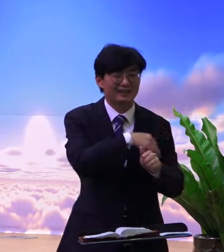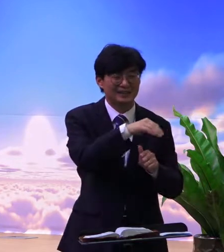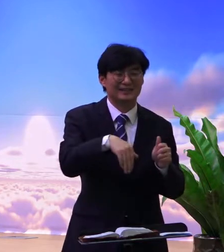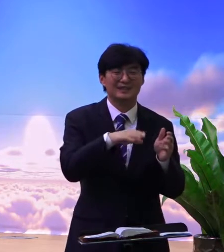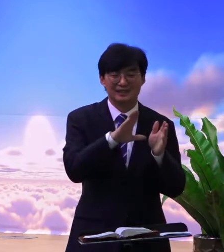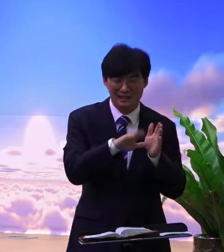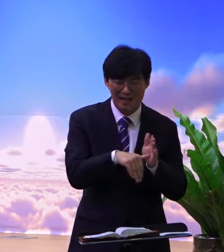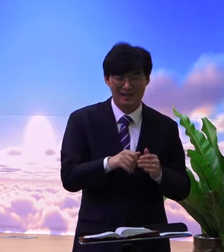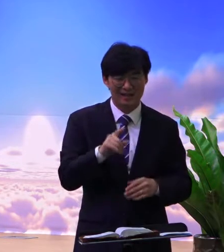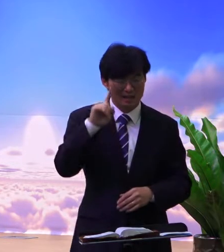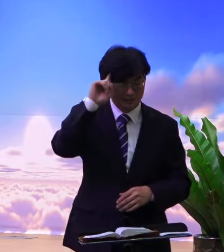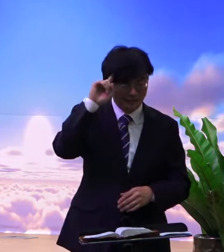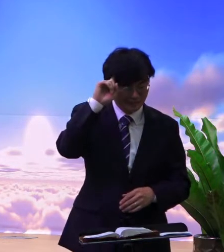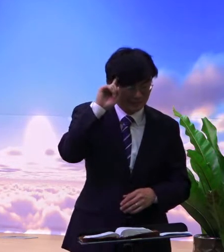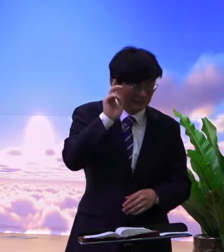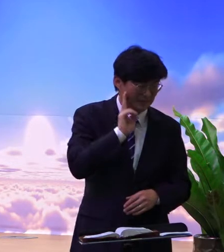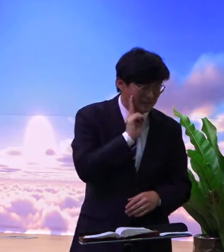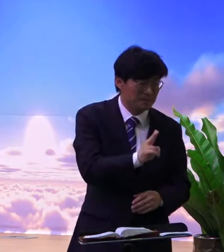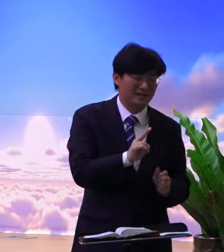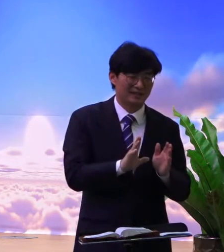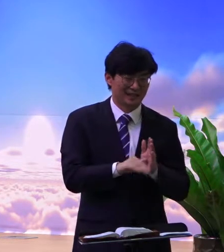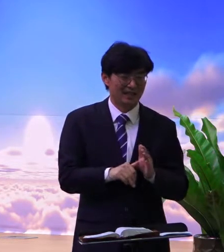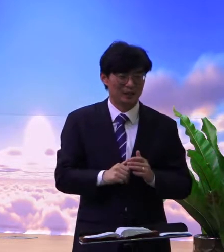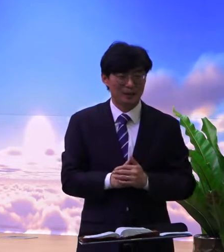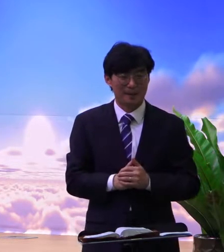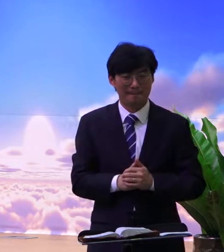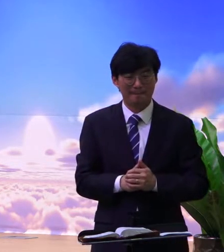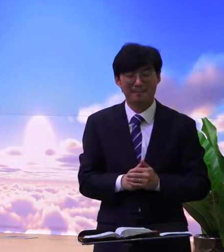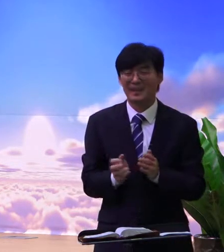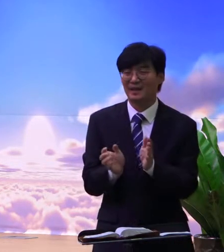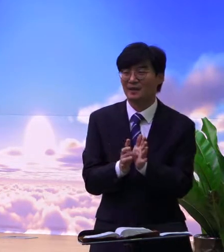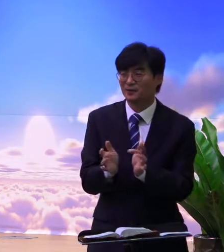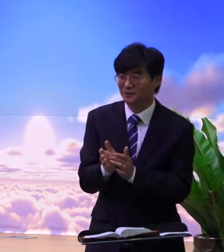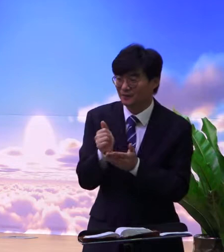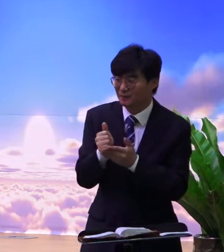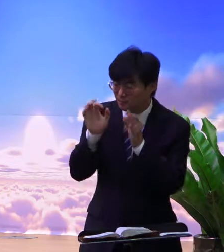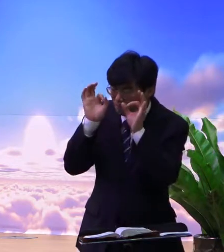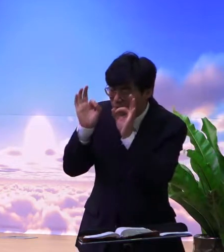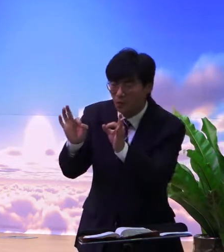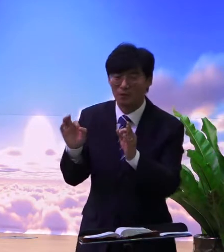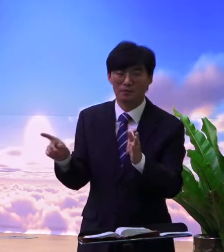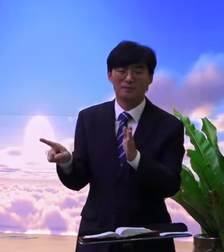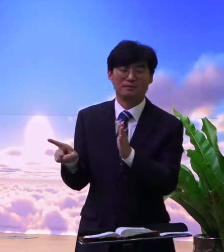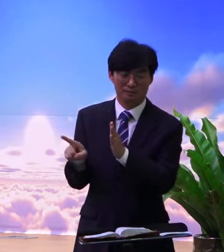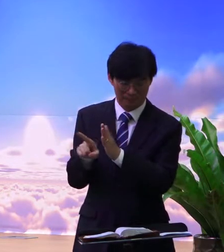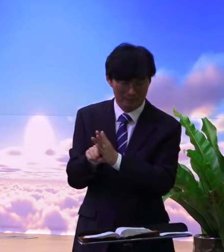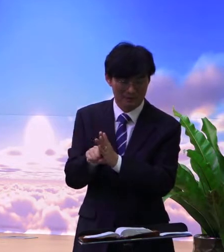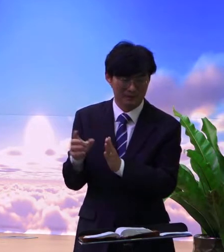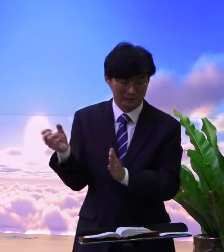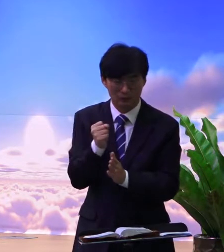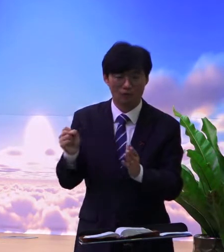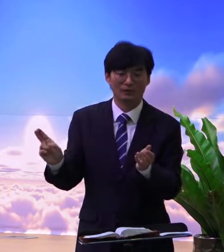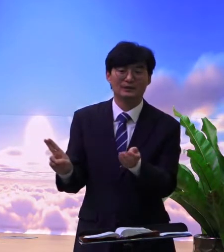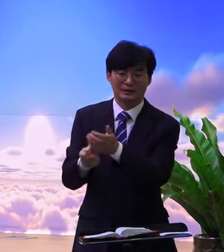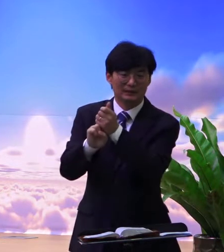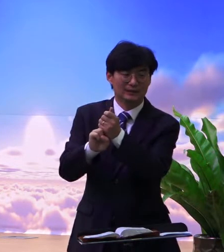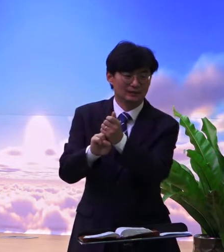또 짜증난다. 이렇게 하다가 우리가 점점 신앙이 무너지고 죽어가게 되는